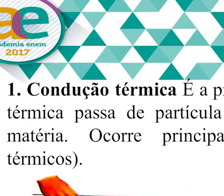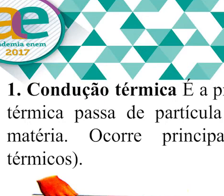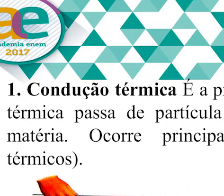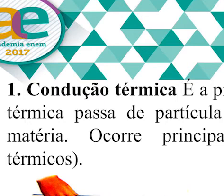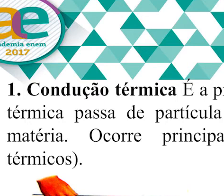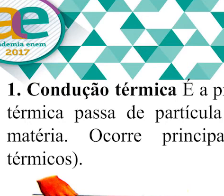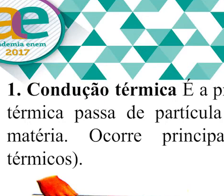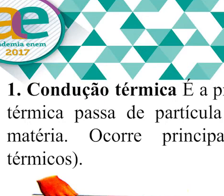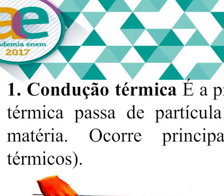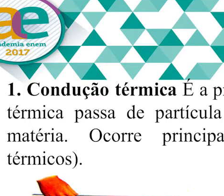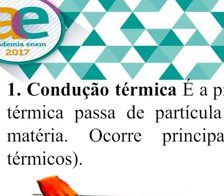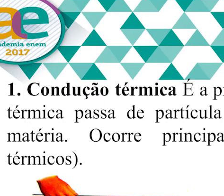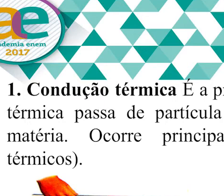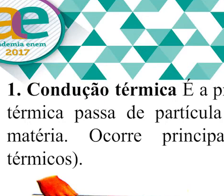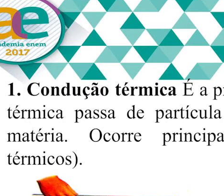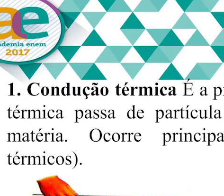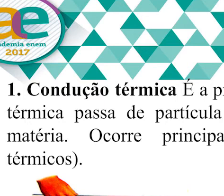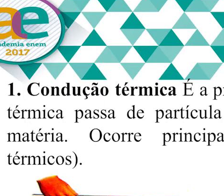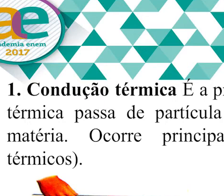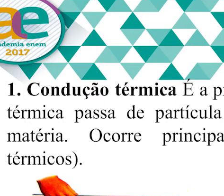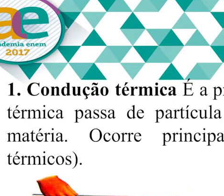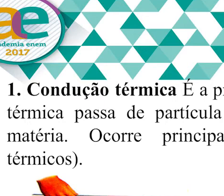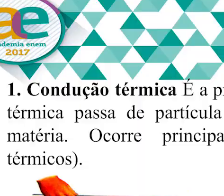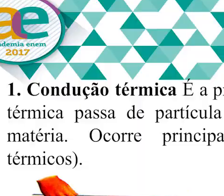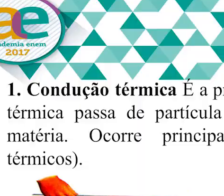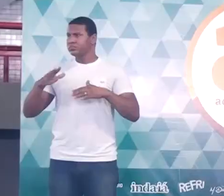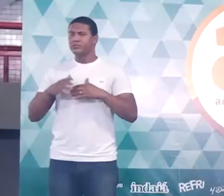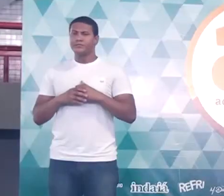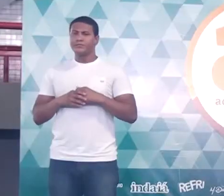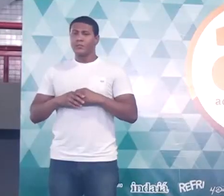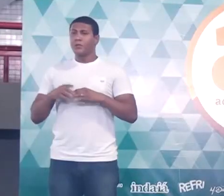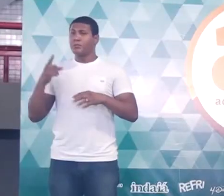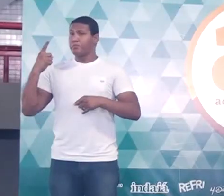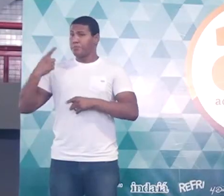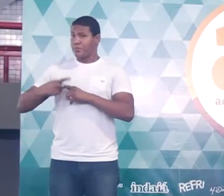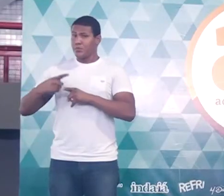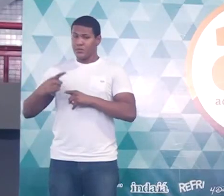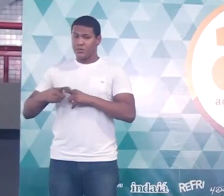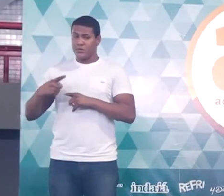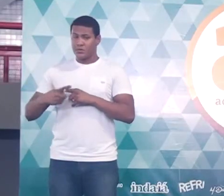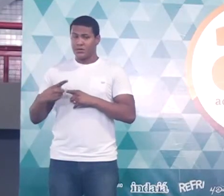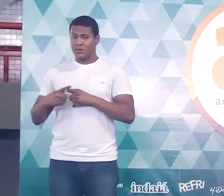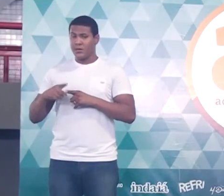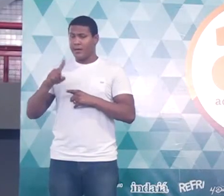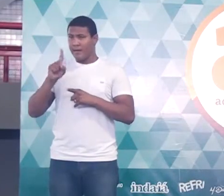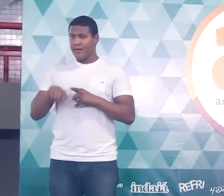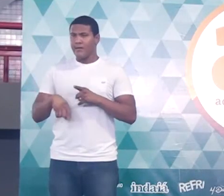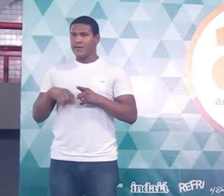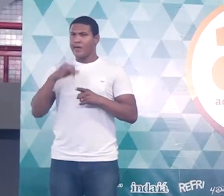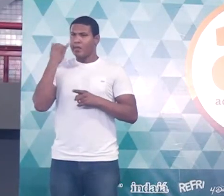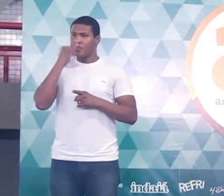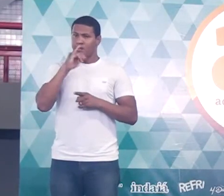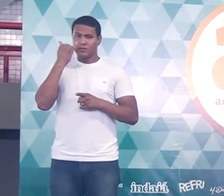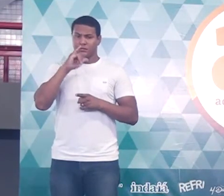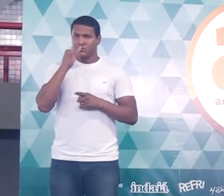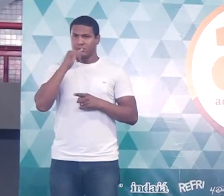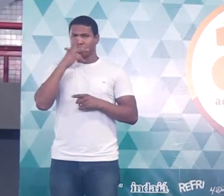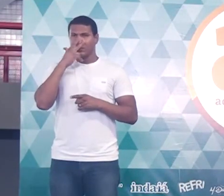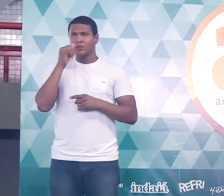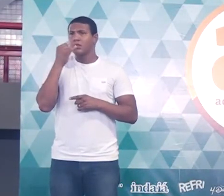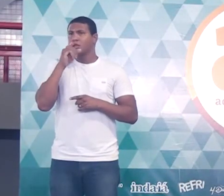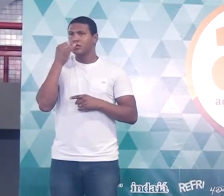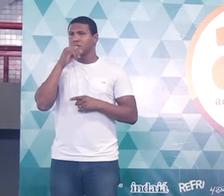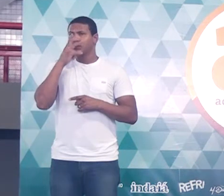moléculas azuis ali, né? O que é que acontece? É porque o fluxo de energia é como se eu batesse